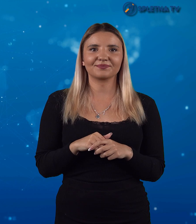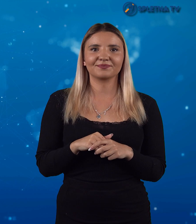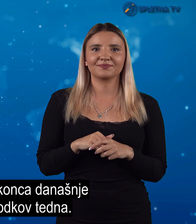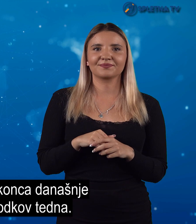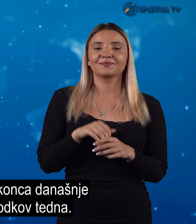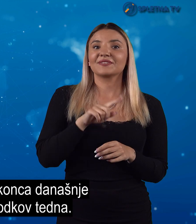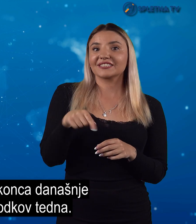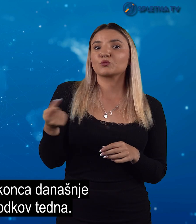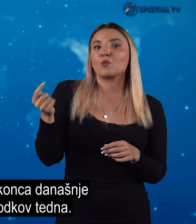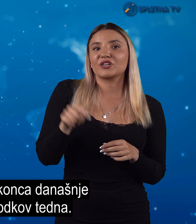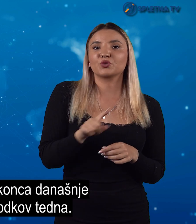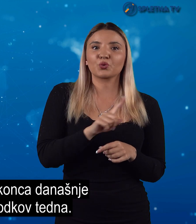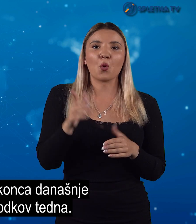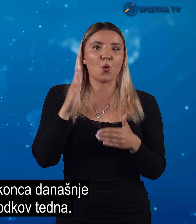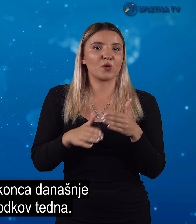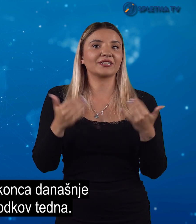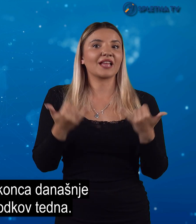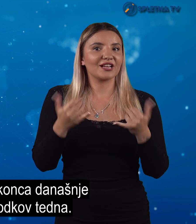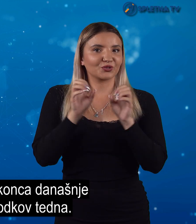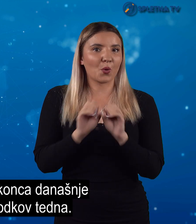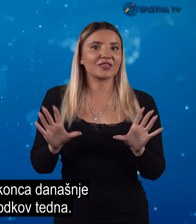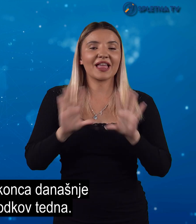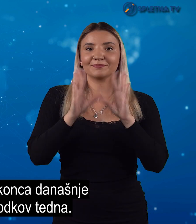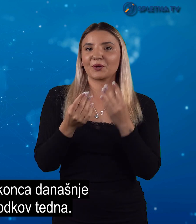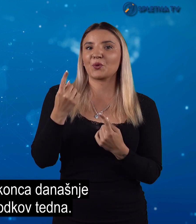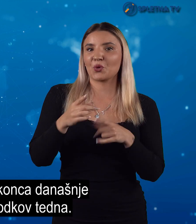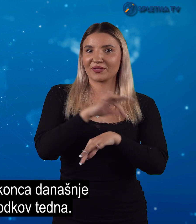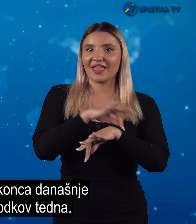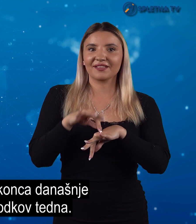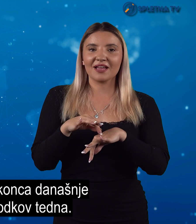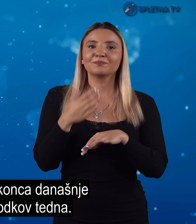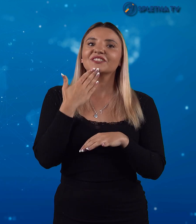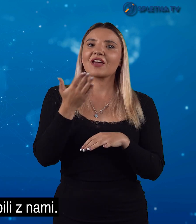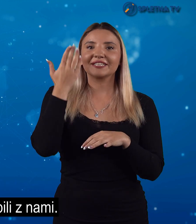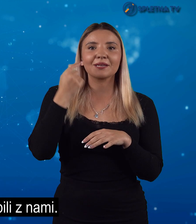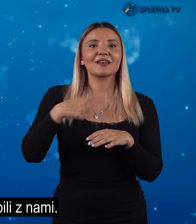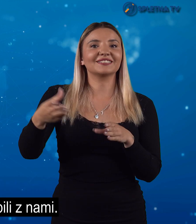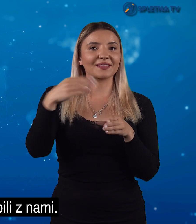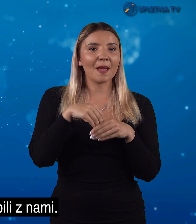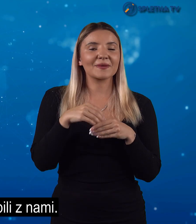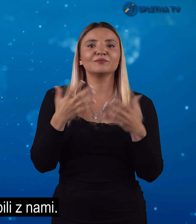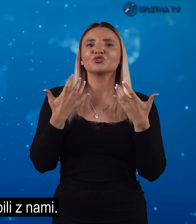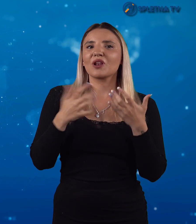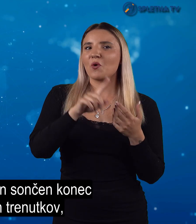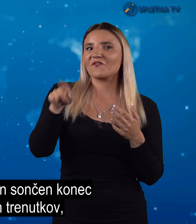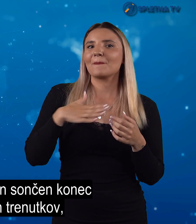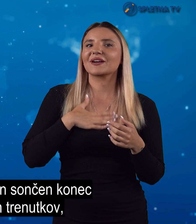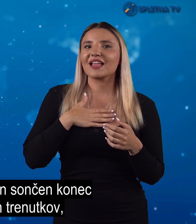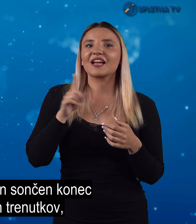tem smo prišli do konca današnje oddaje Splet dogodkov tedna. Hvala, ker ste bili z nami. Želimo vam prijeten